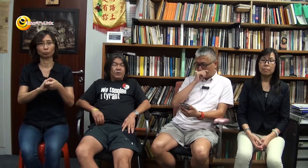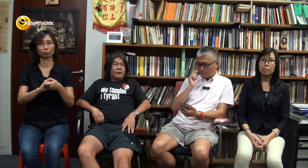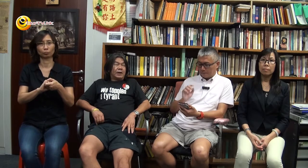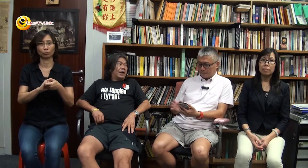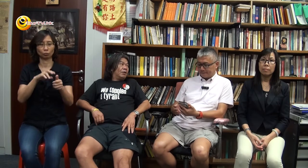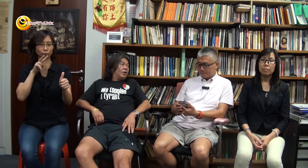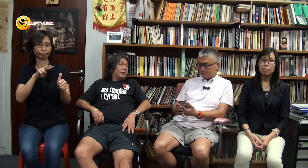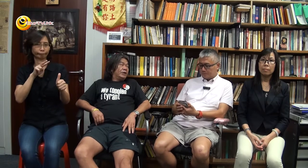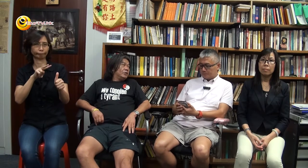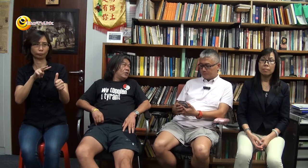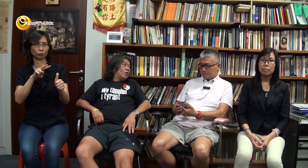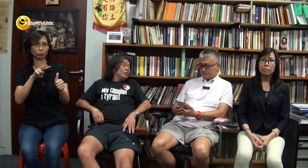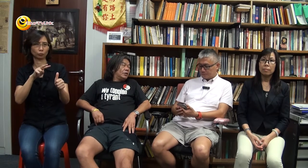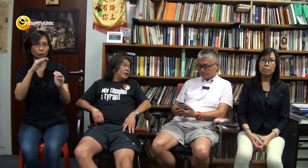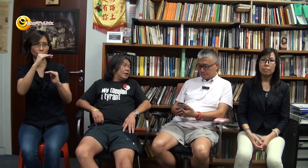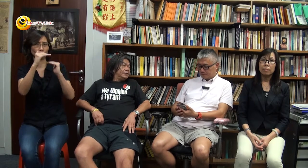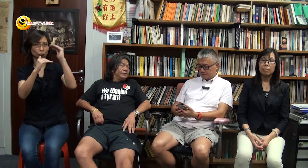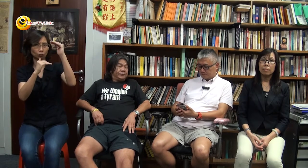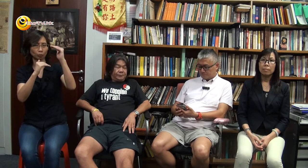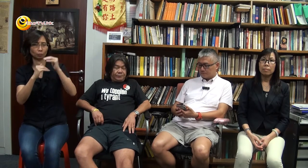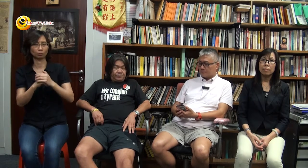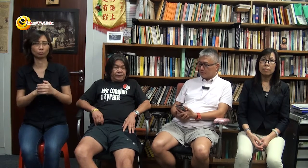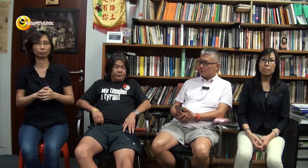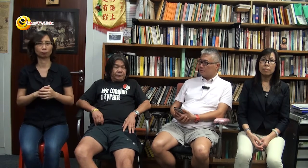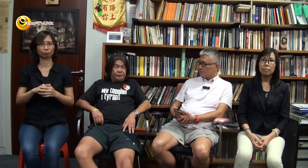一個管治的架構，已經落空了。